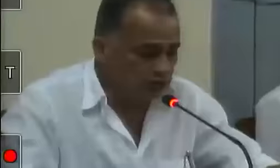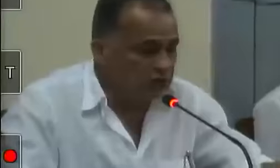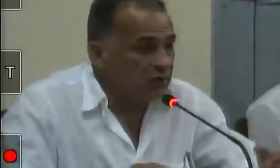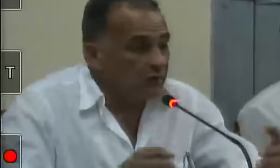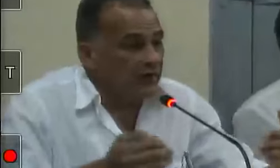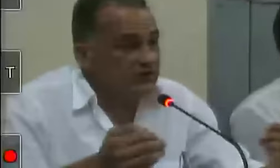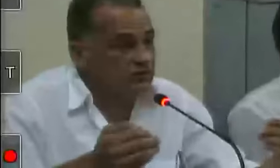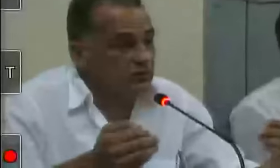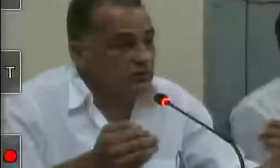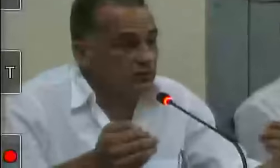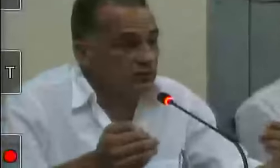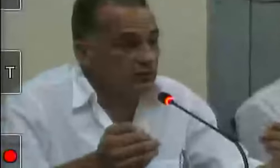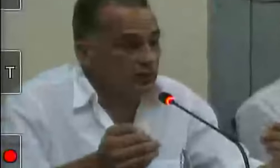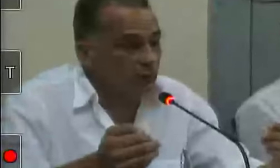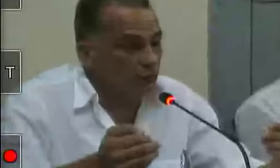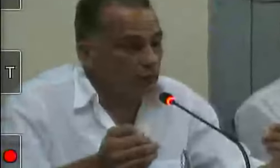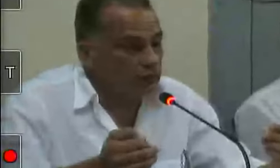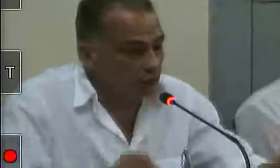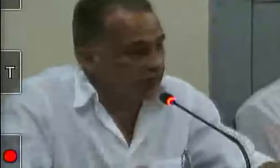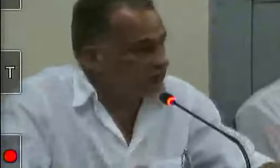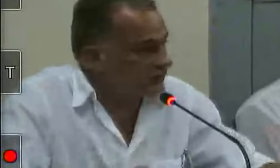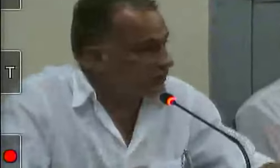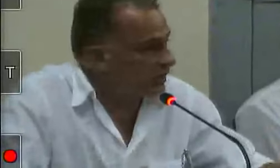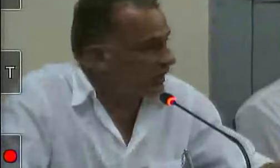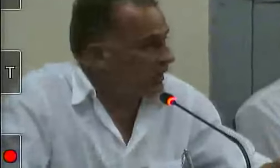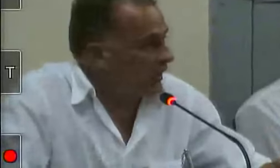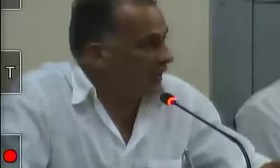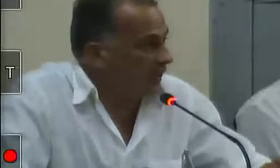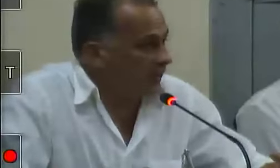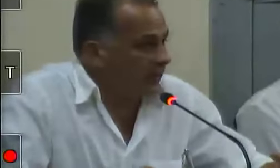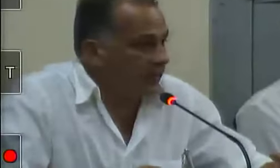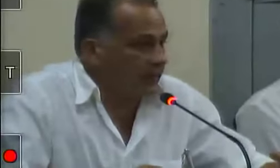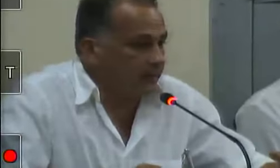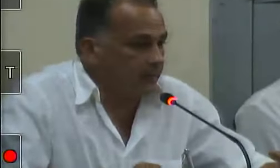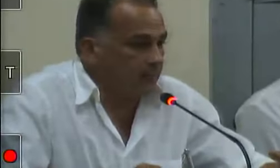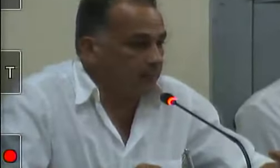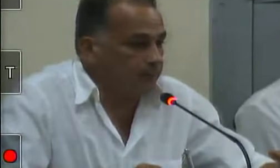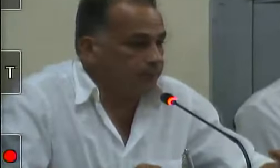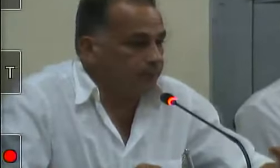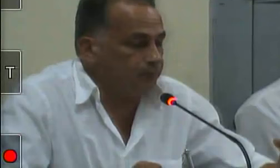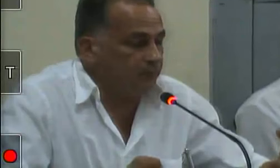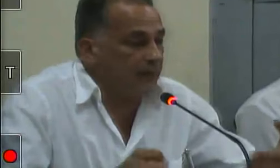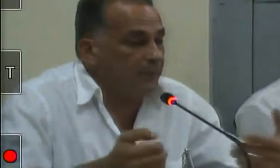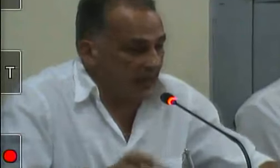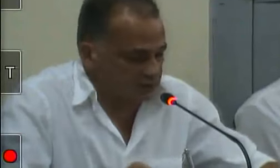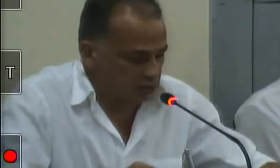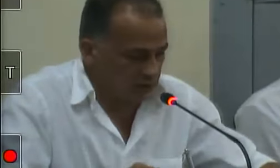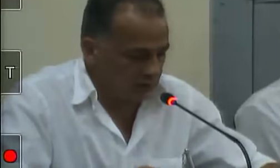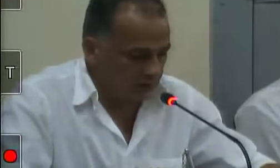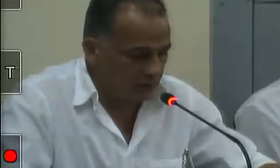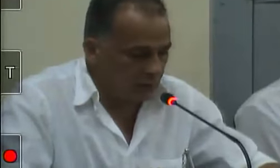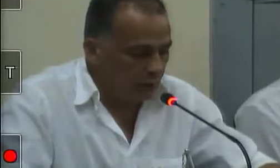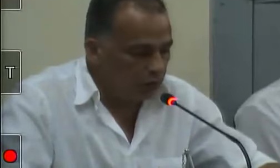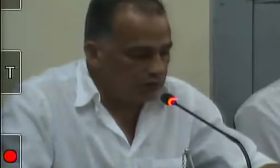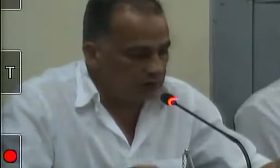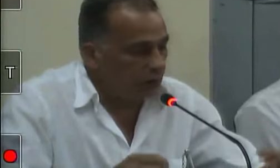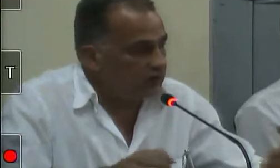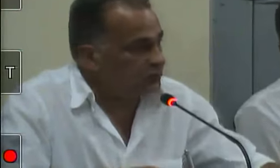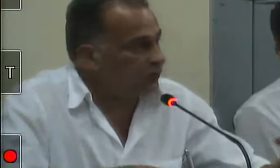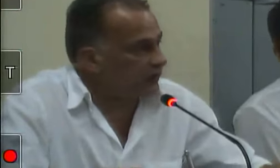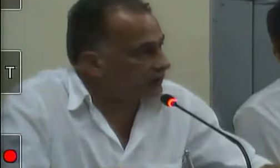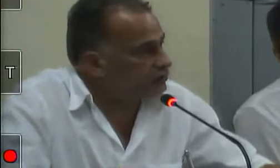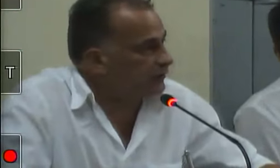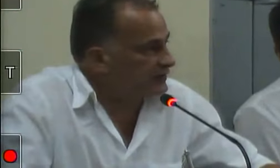de Saúde, mas o que eu quero saber é na prática, o que